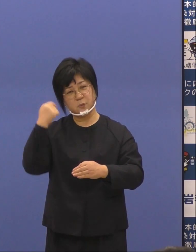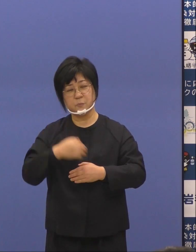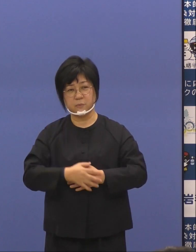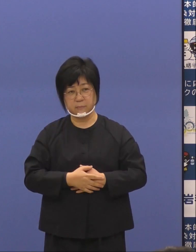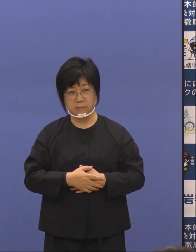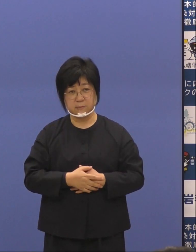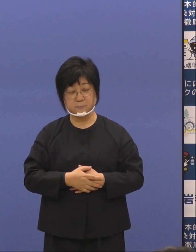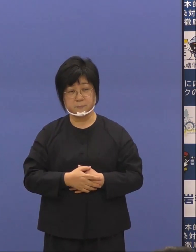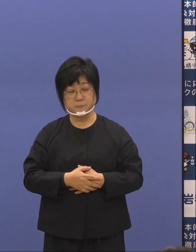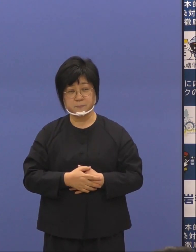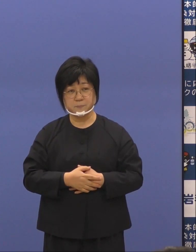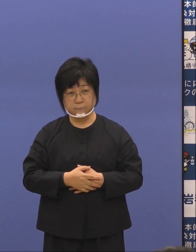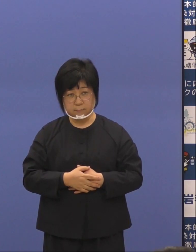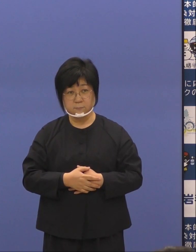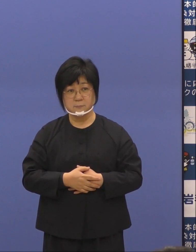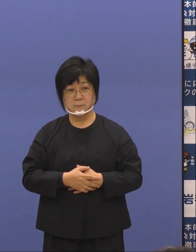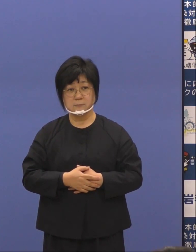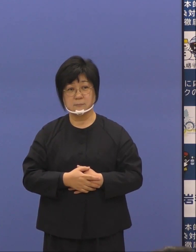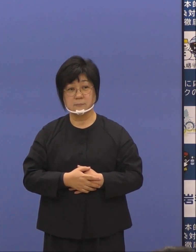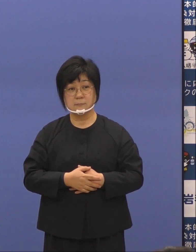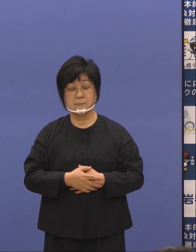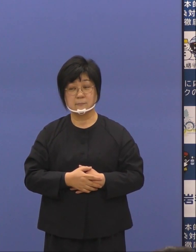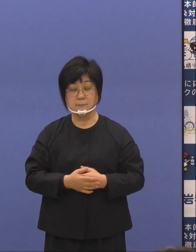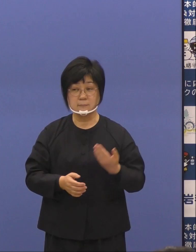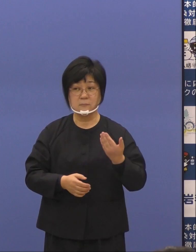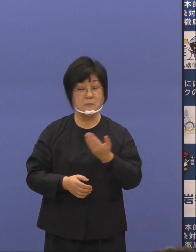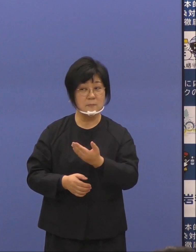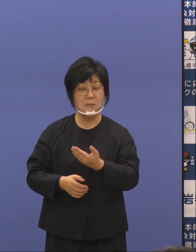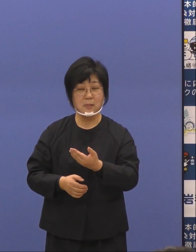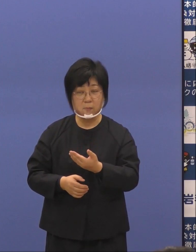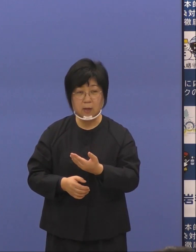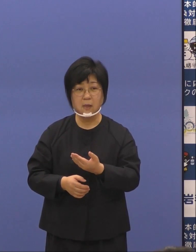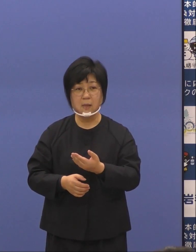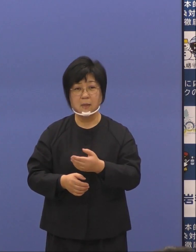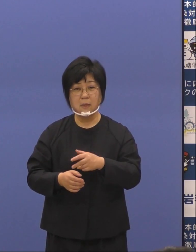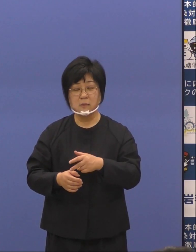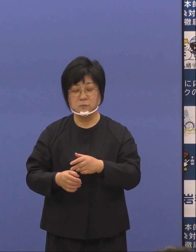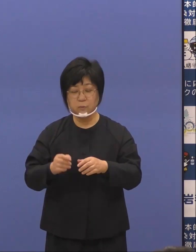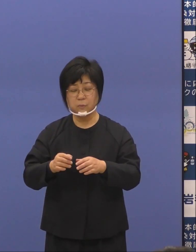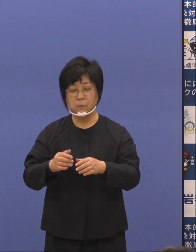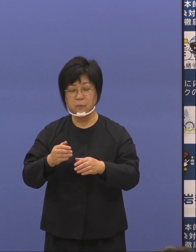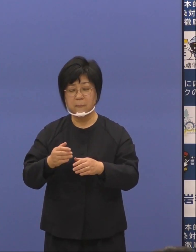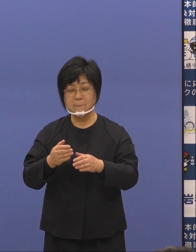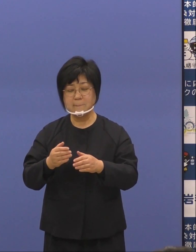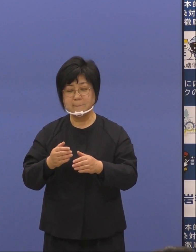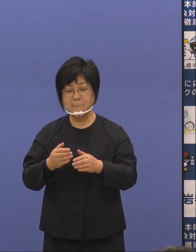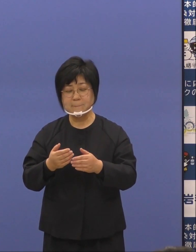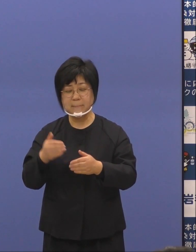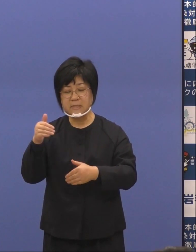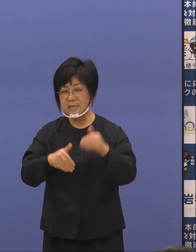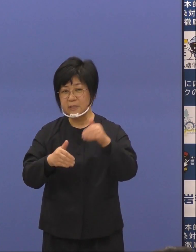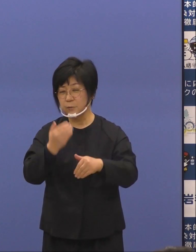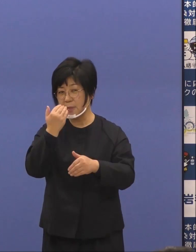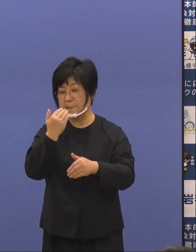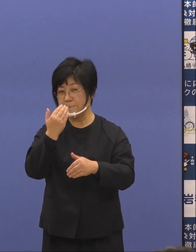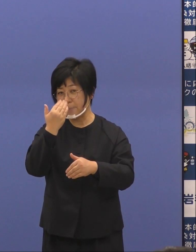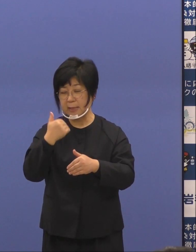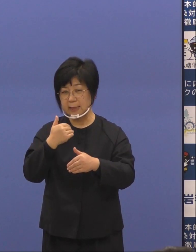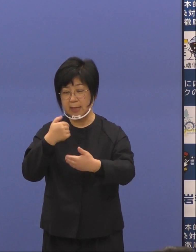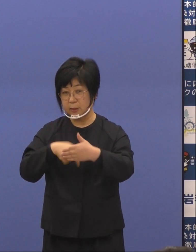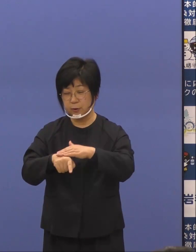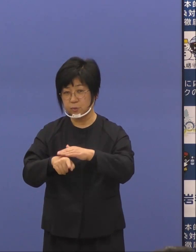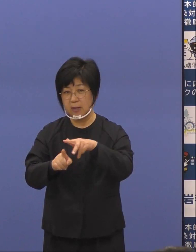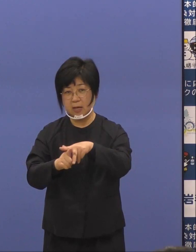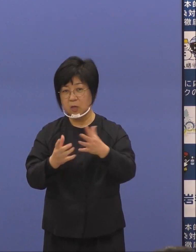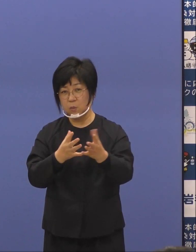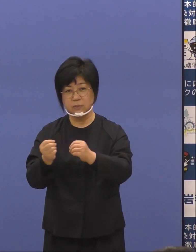したら、小沢さんは関係ない、今までの結果に対して小沢さんはそんなに関係ないっていう考えってことでよろしいですか。